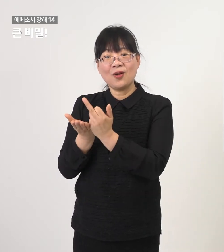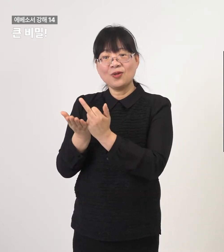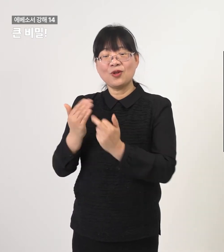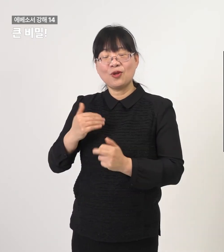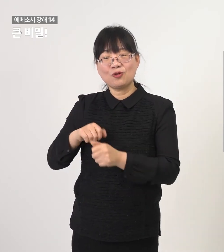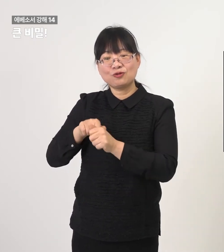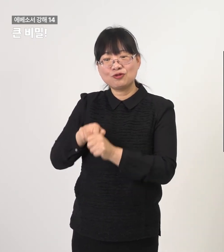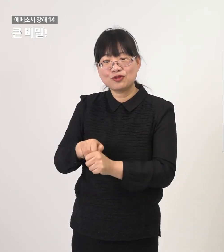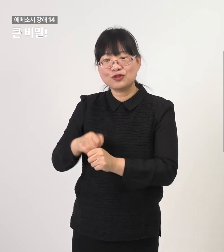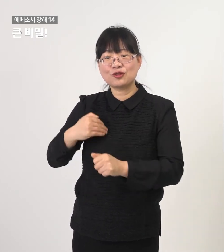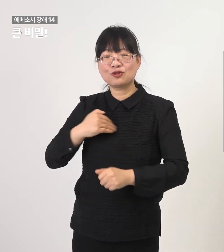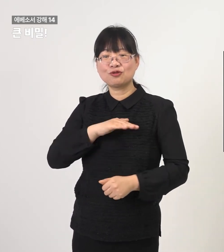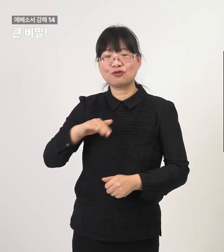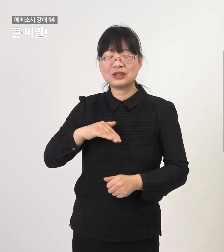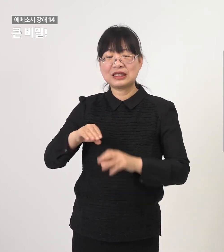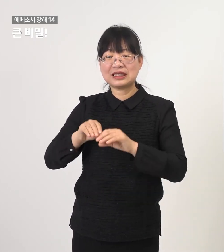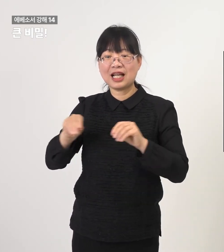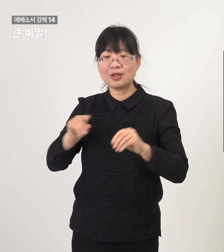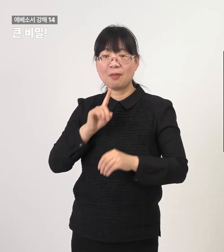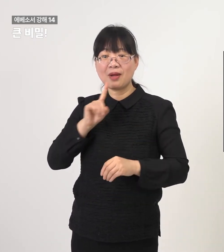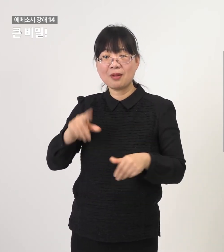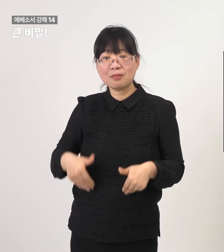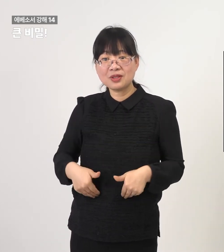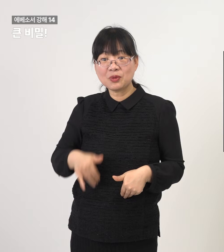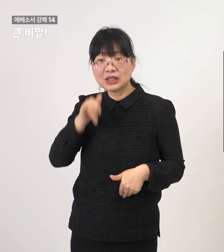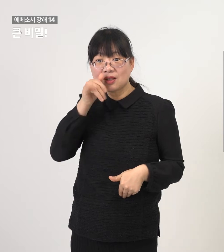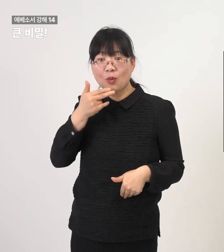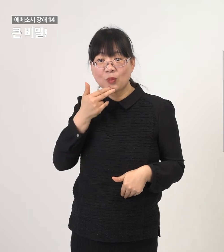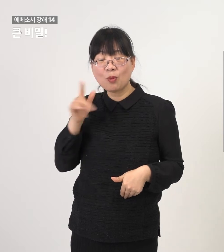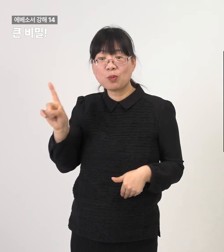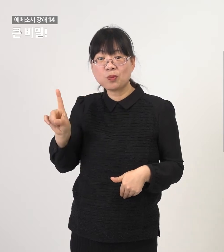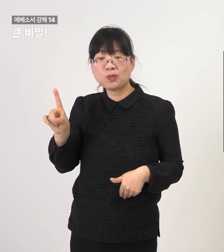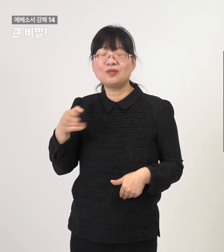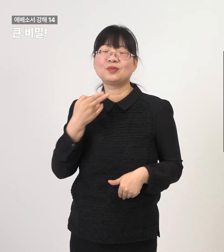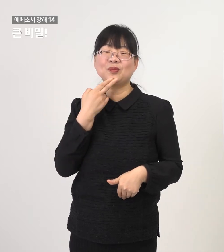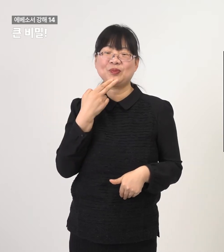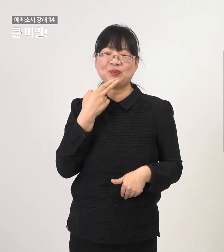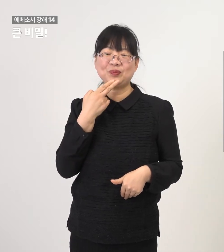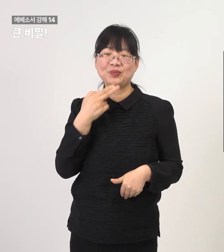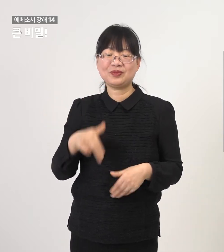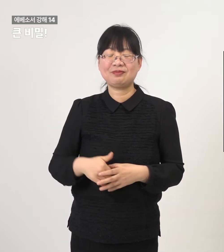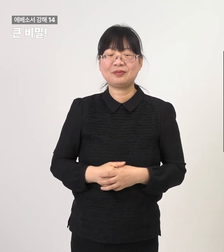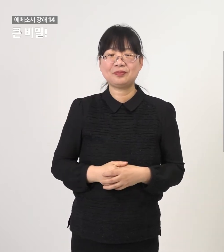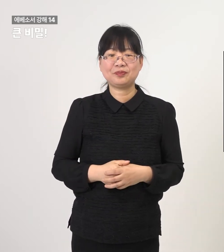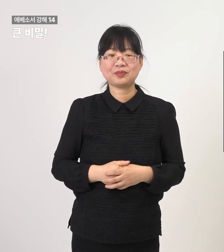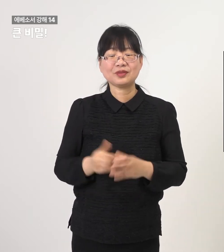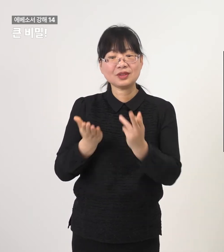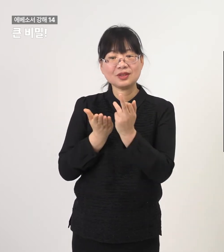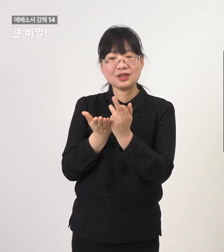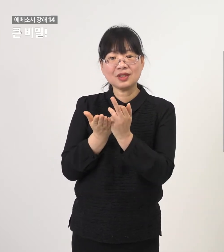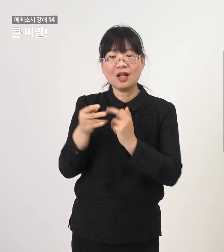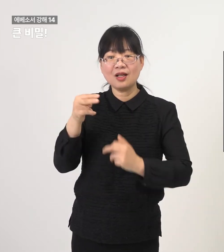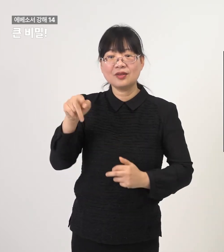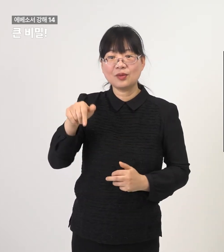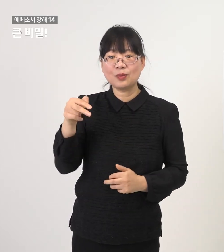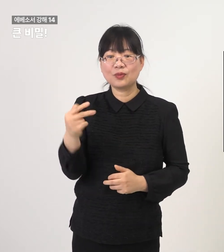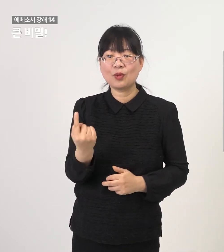우리 땅이라고 해야 될 필요가 사실 있나요, 없나요? 없죠. 독도를 얘기할